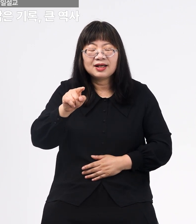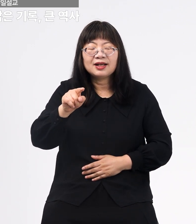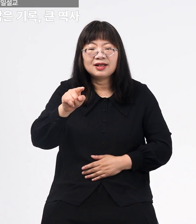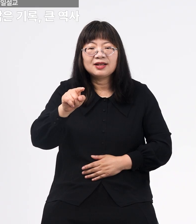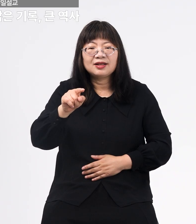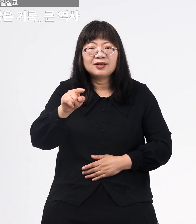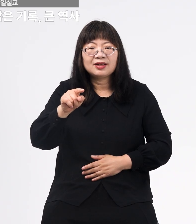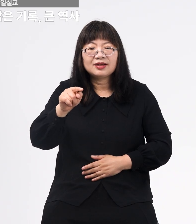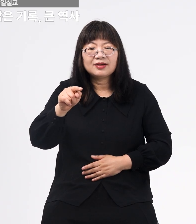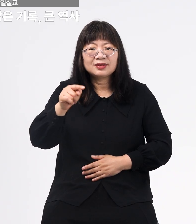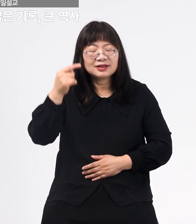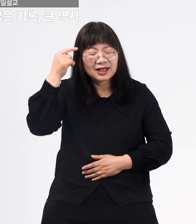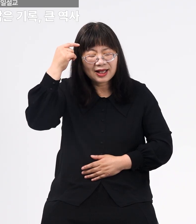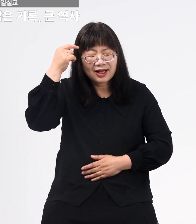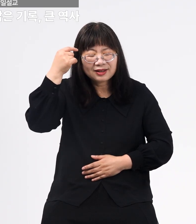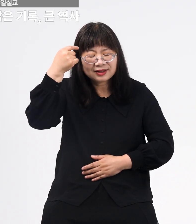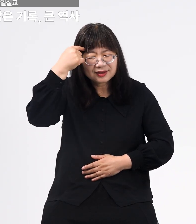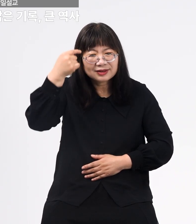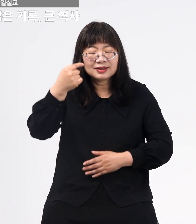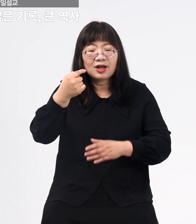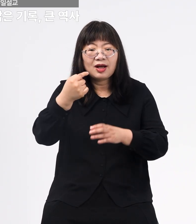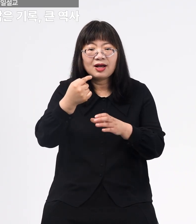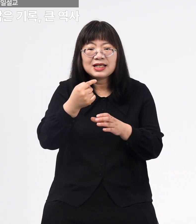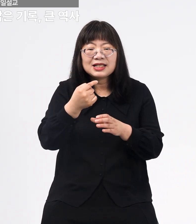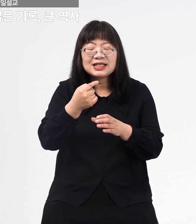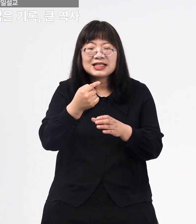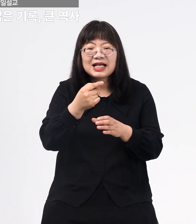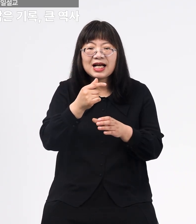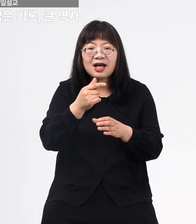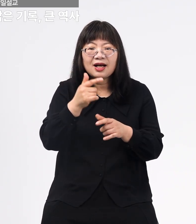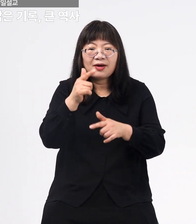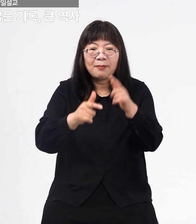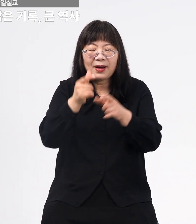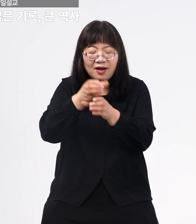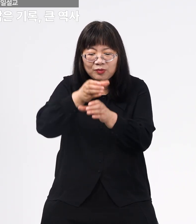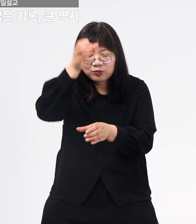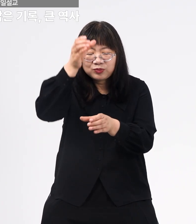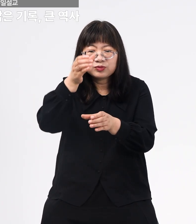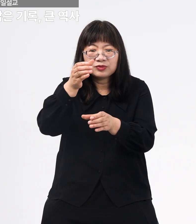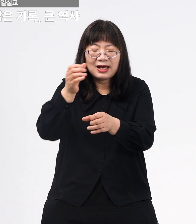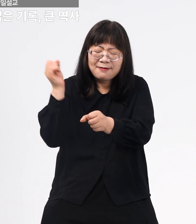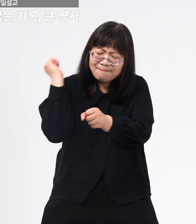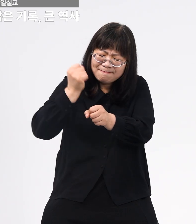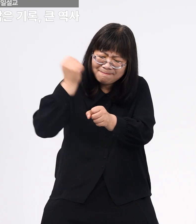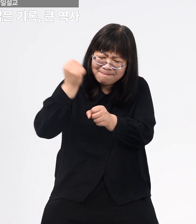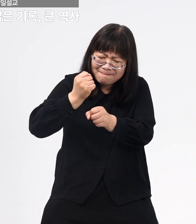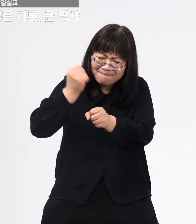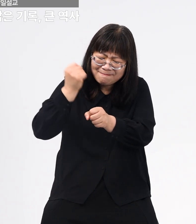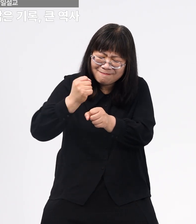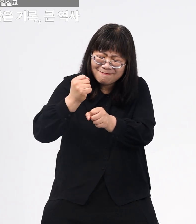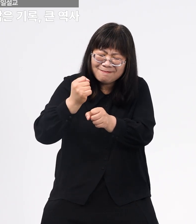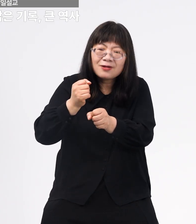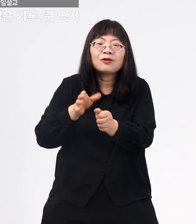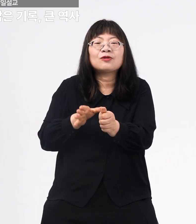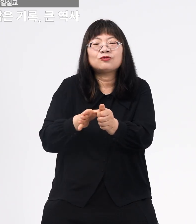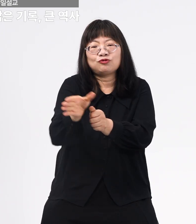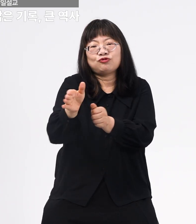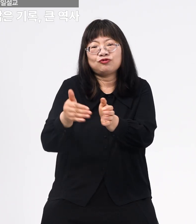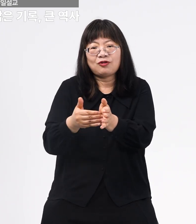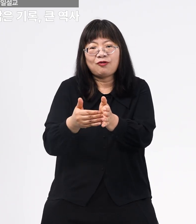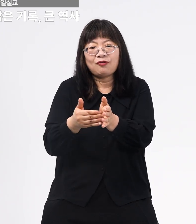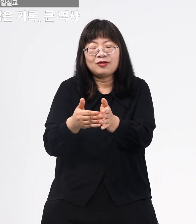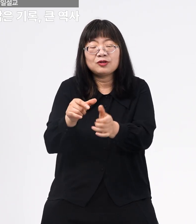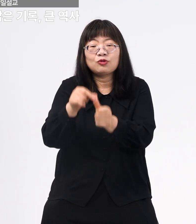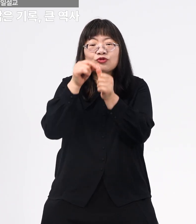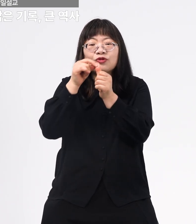관자놀이를 말뚝으로 망치를 쳐서 꿰뚫어 즉사시킵니다. 그래서